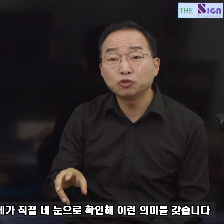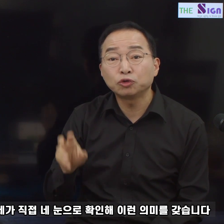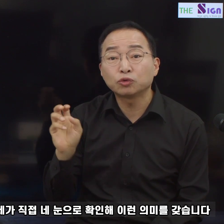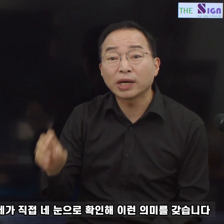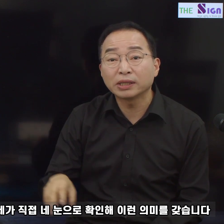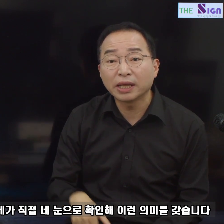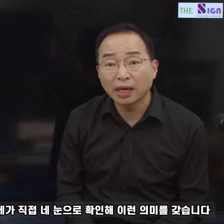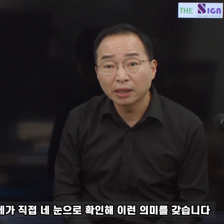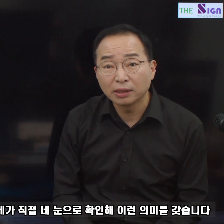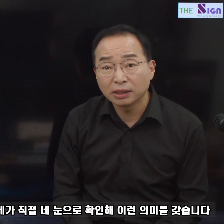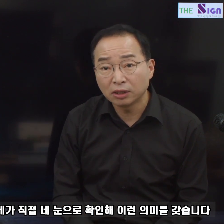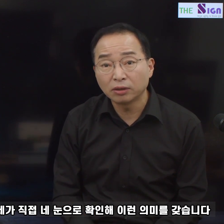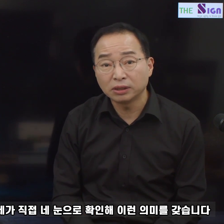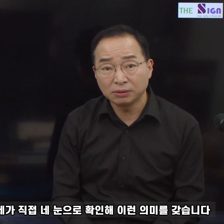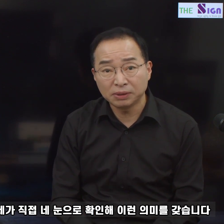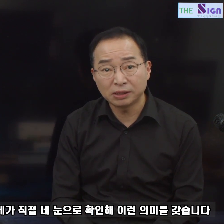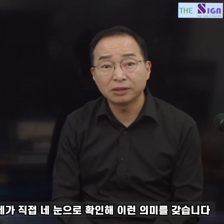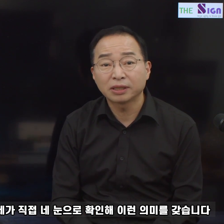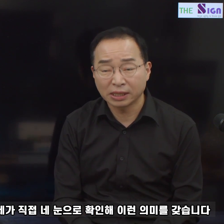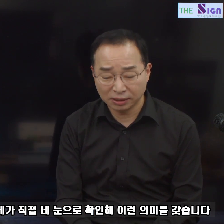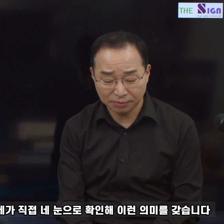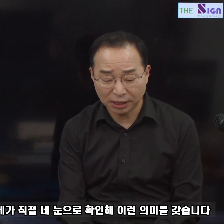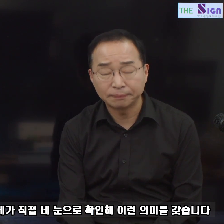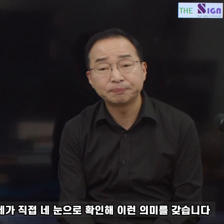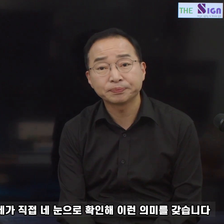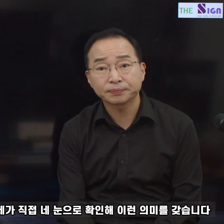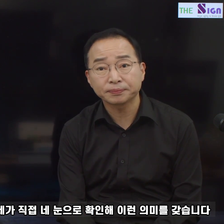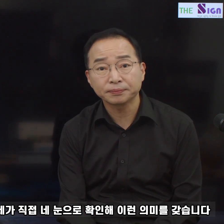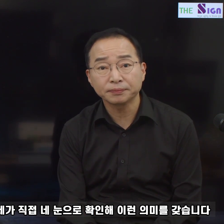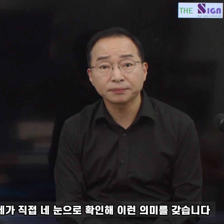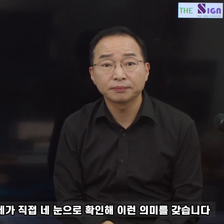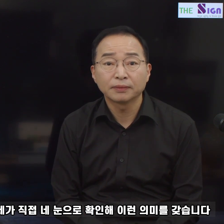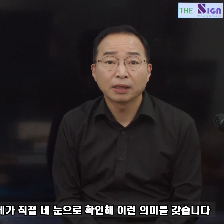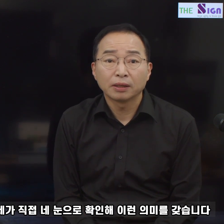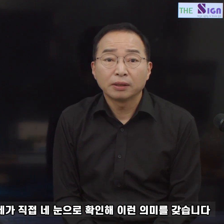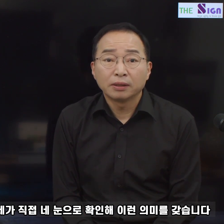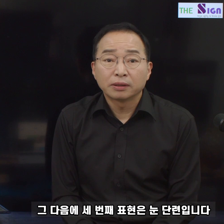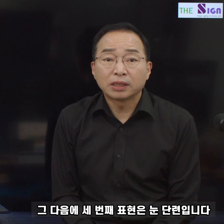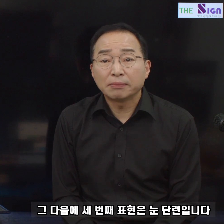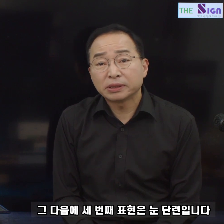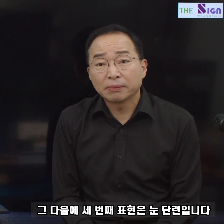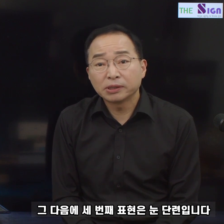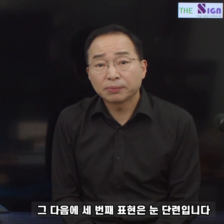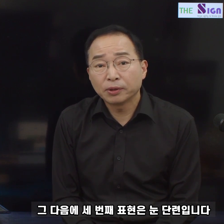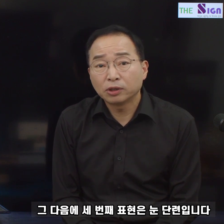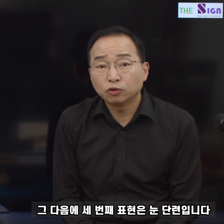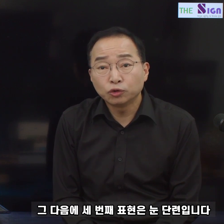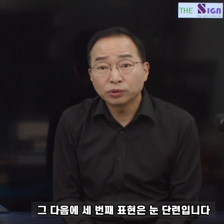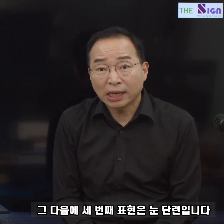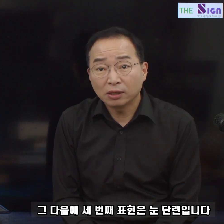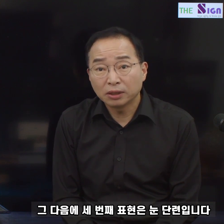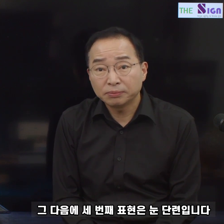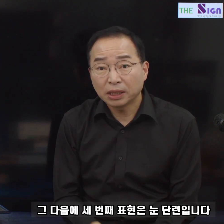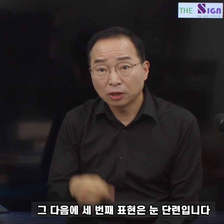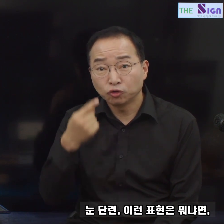눈으로 확인해. 이런 의미를 갖습니다. 그 다음에 세 번째 표현은 눈 단련입니다. 눈